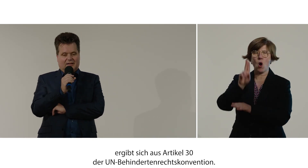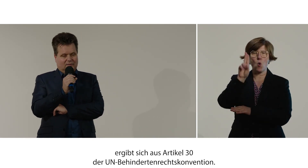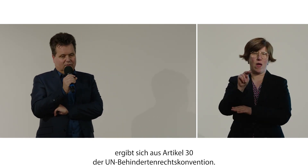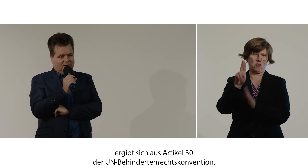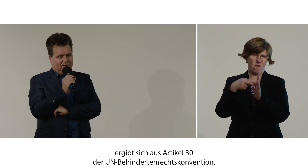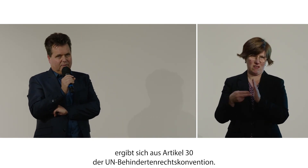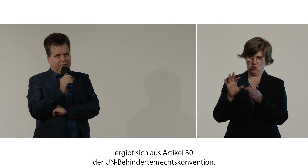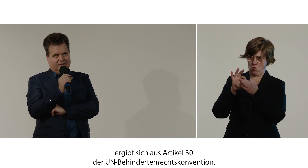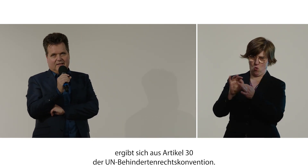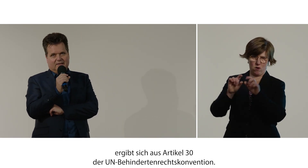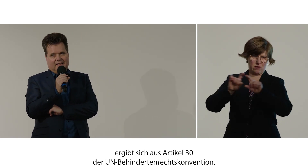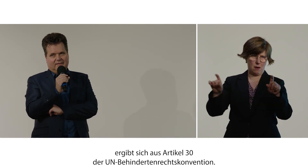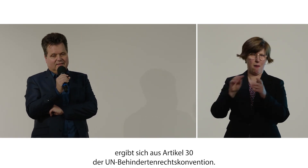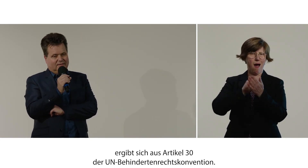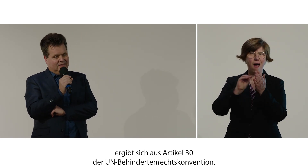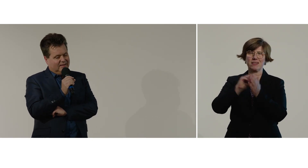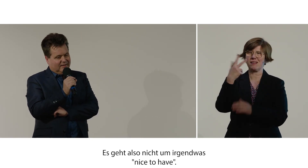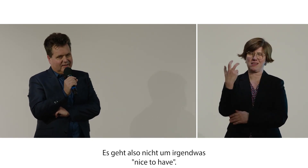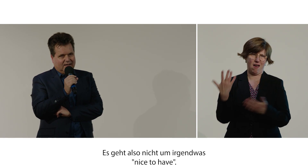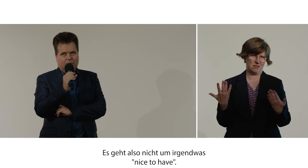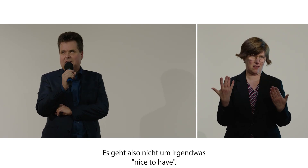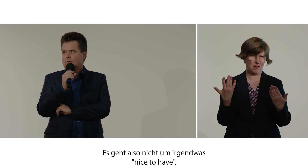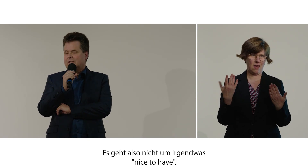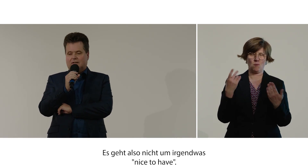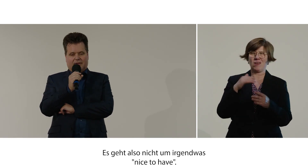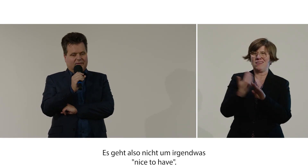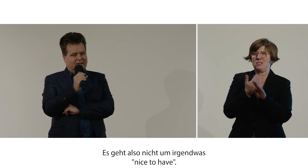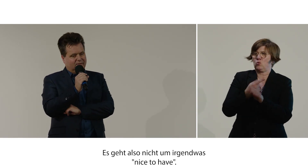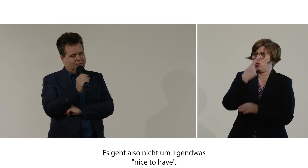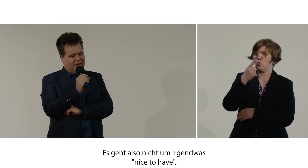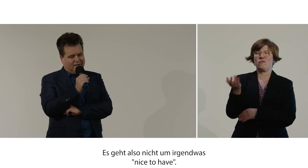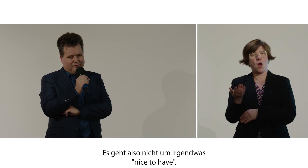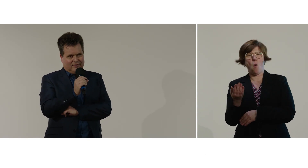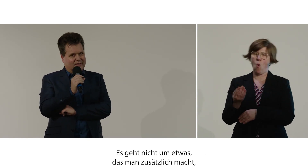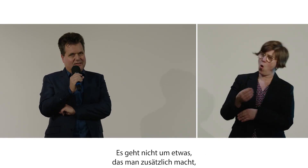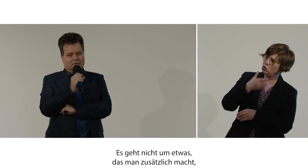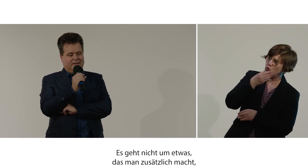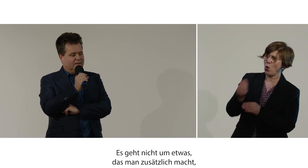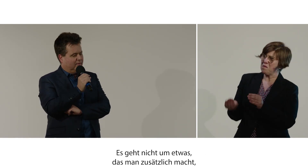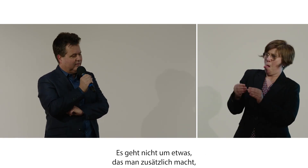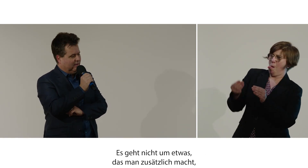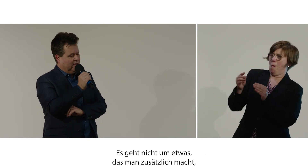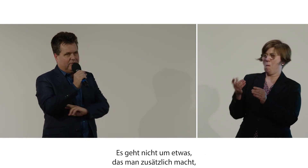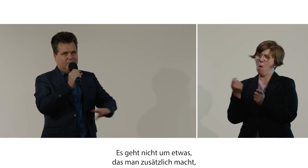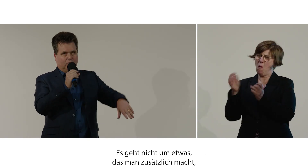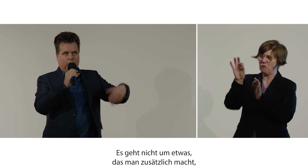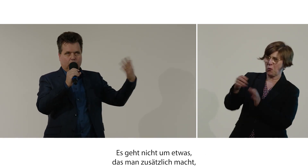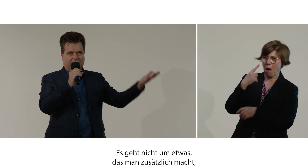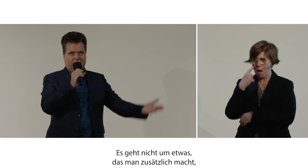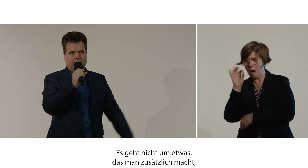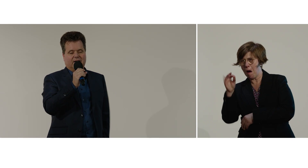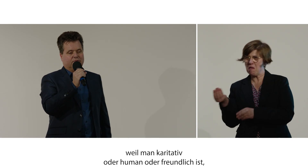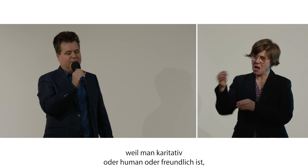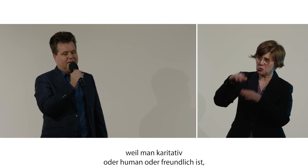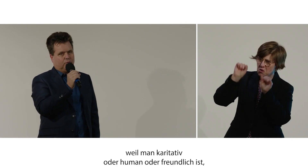-Behindertenrechtskonvention, aus Artikel 30. Es geht also nicht um irgendwas nice to have, es geht nicht um irgendwas, was man so